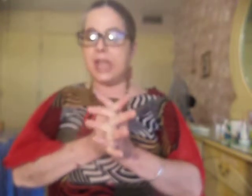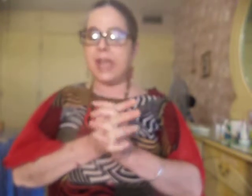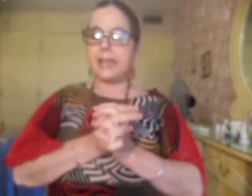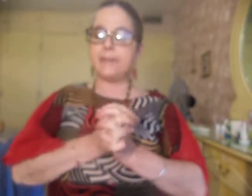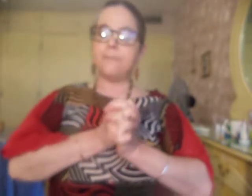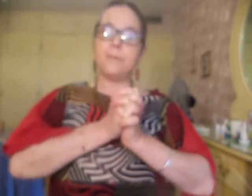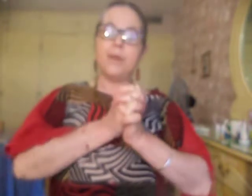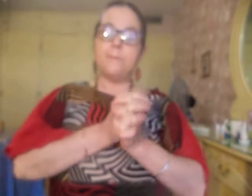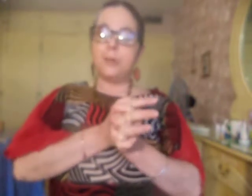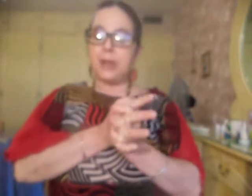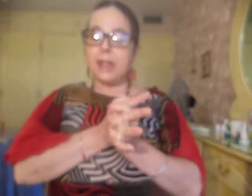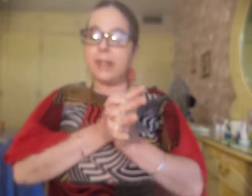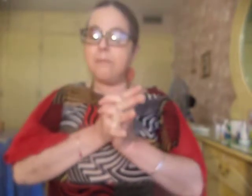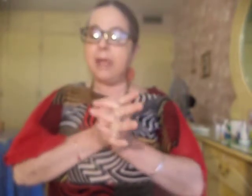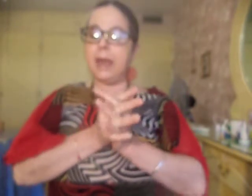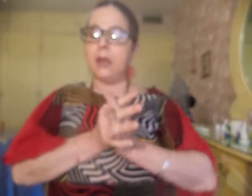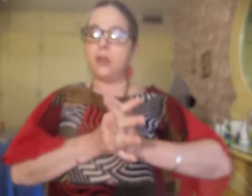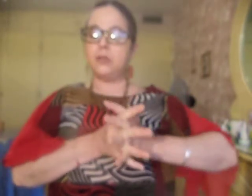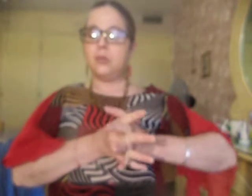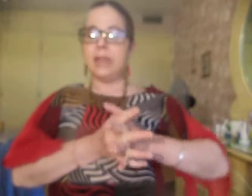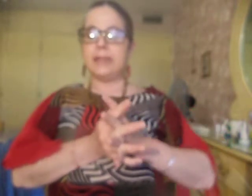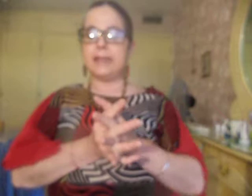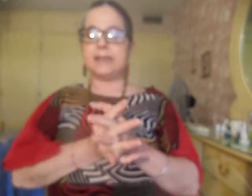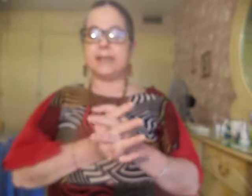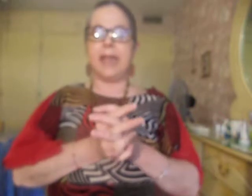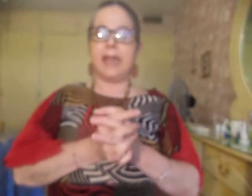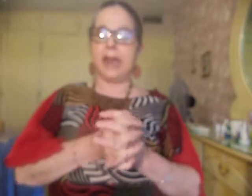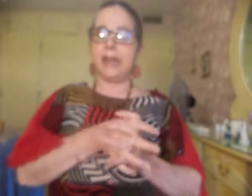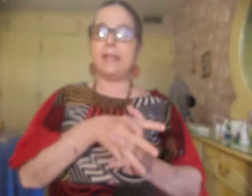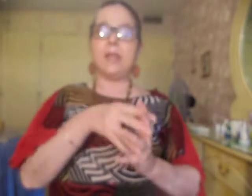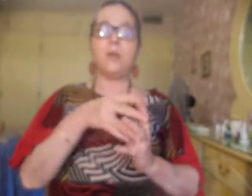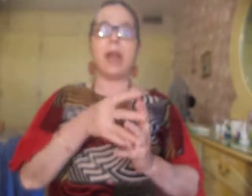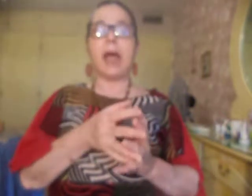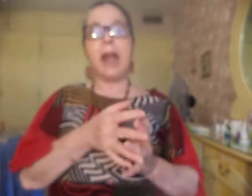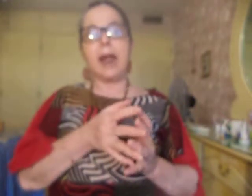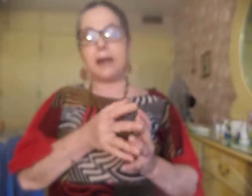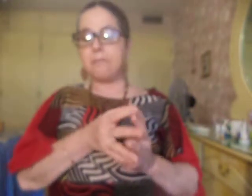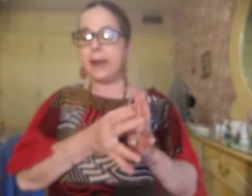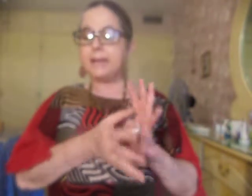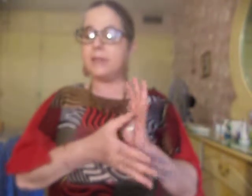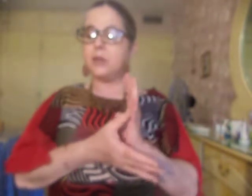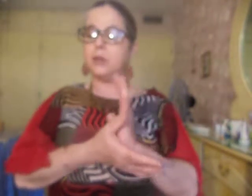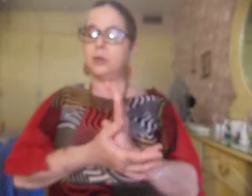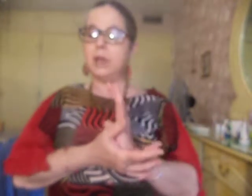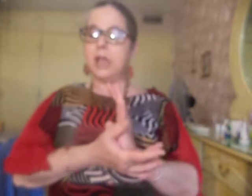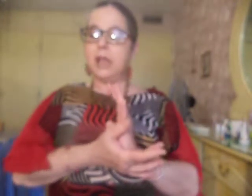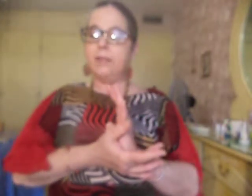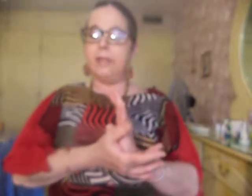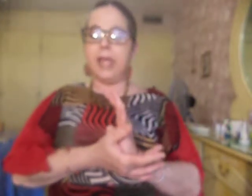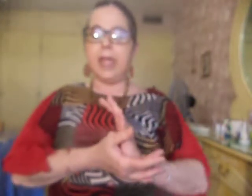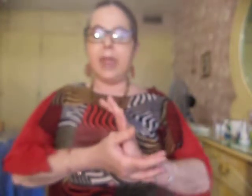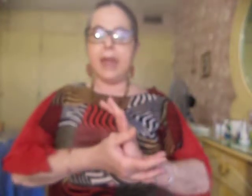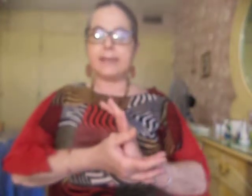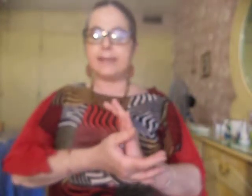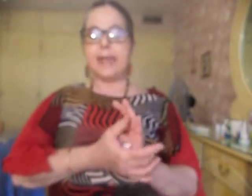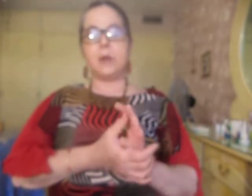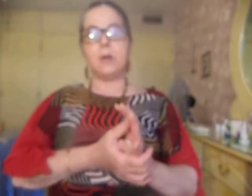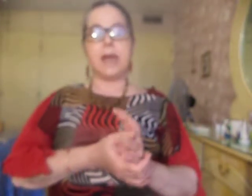días, porque también los nutrientes se encargan de ayudar a la reparación de las células